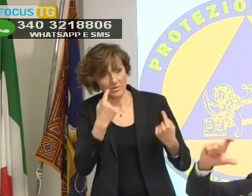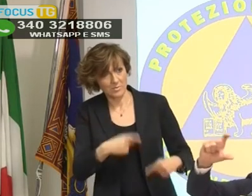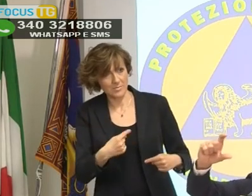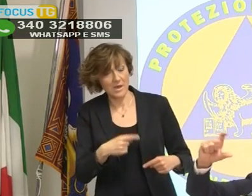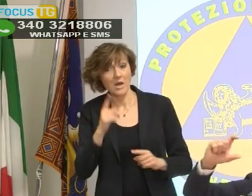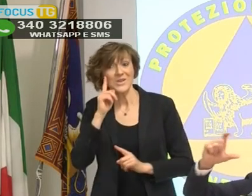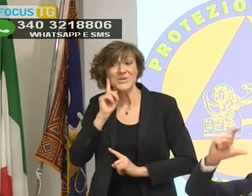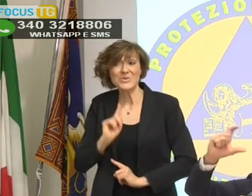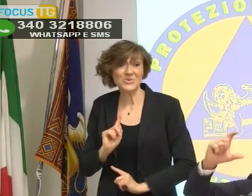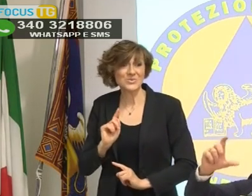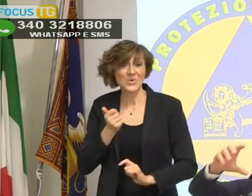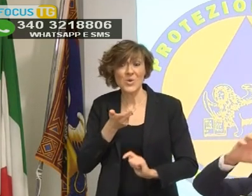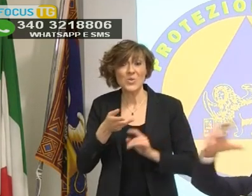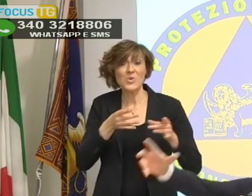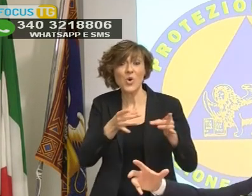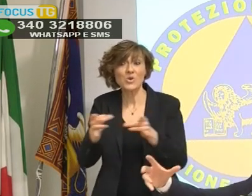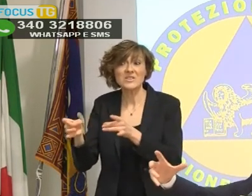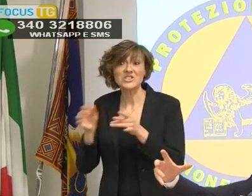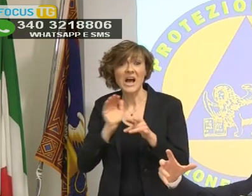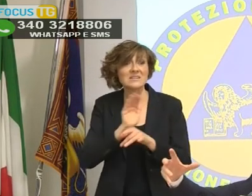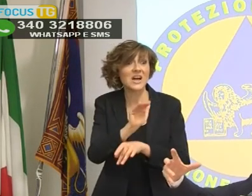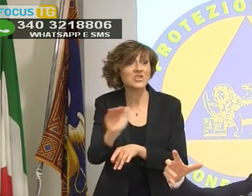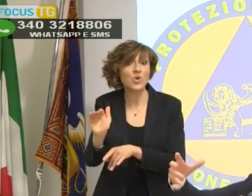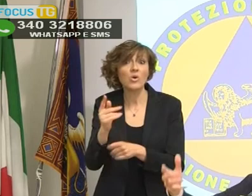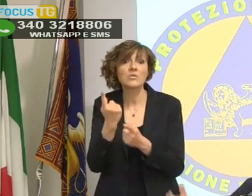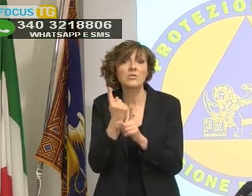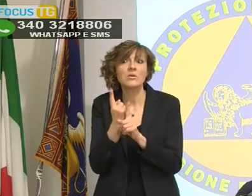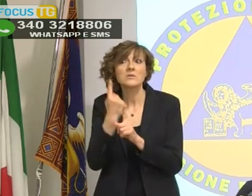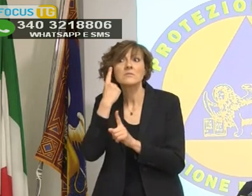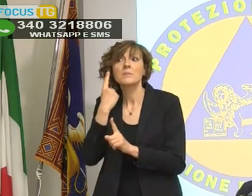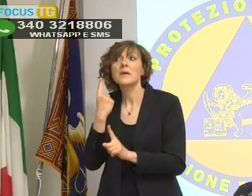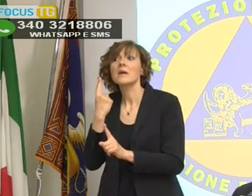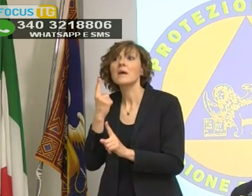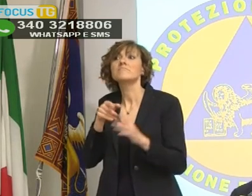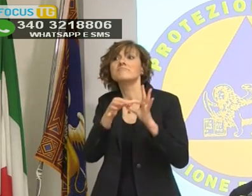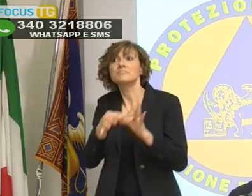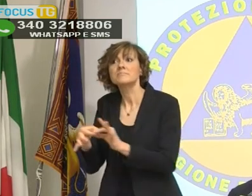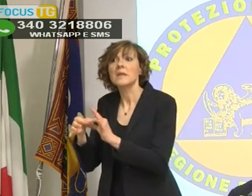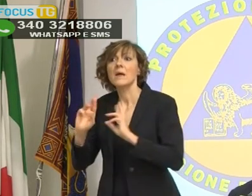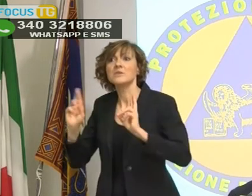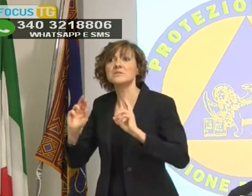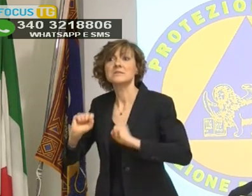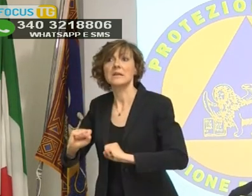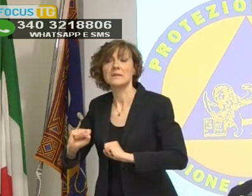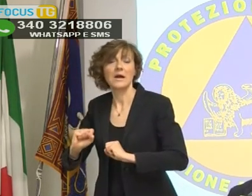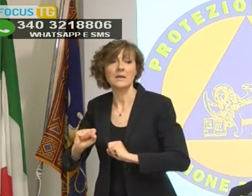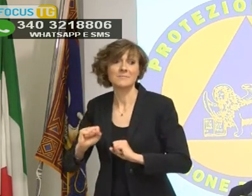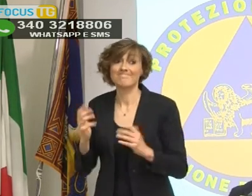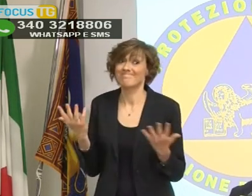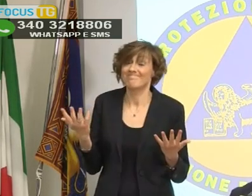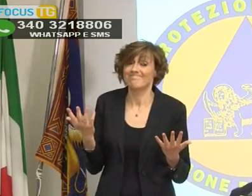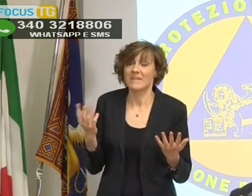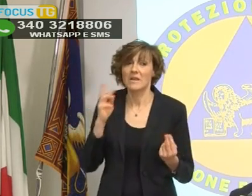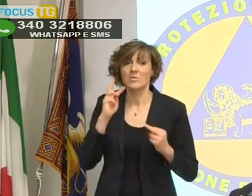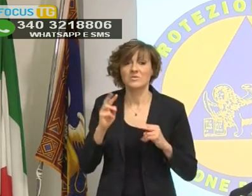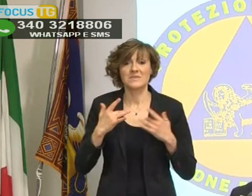il numero di contagiati che bisogna avere al giorno per dire che siamo in emergenza sanitaria, anche questo è un tema. Però ripeto, ve lo dico in maniera molto